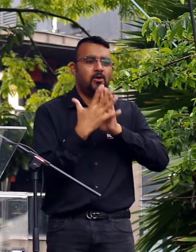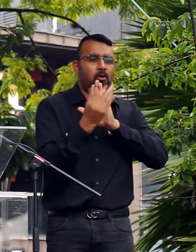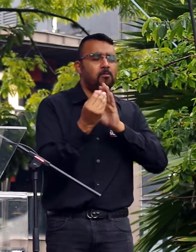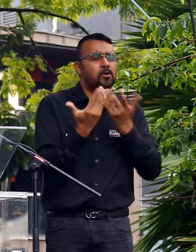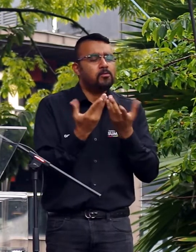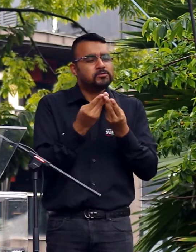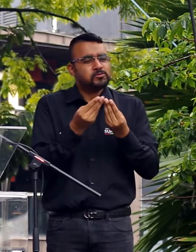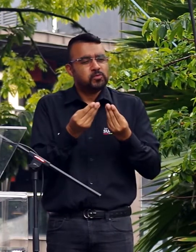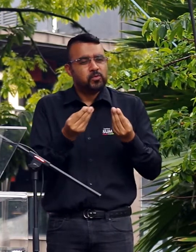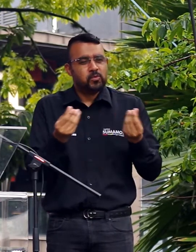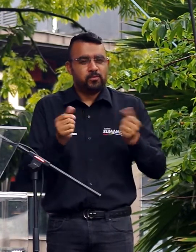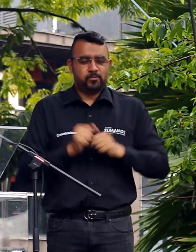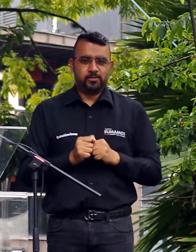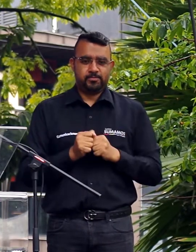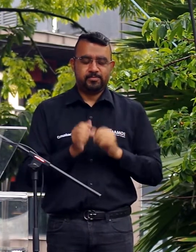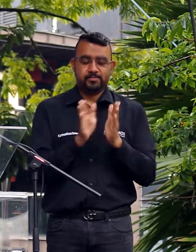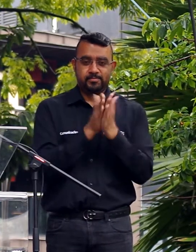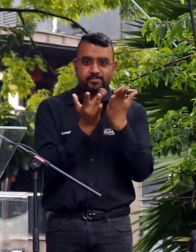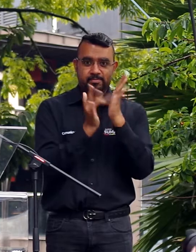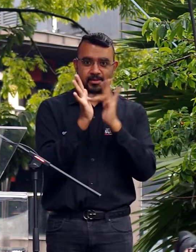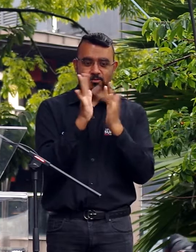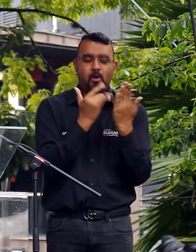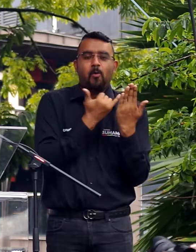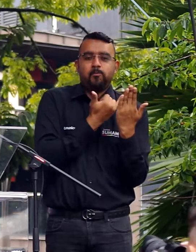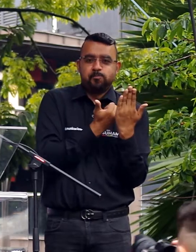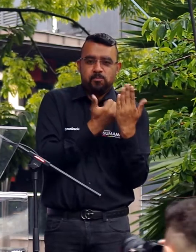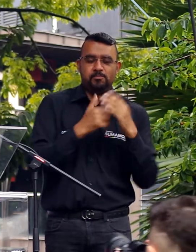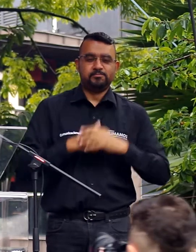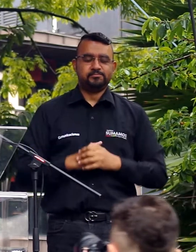ligera. Palabra del Señor.